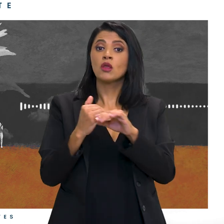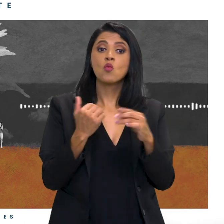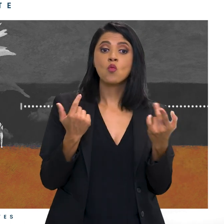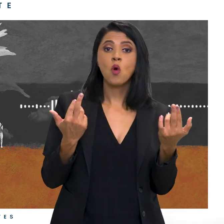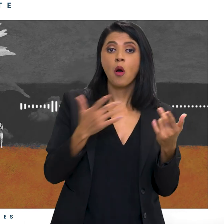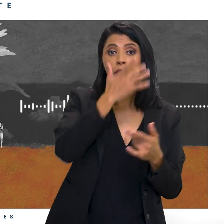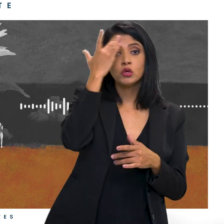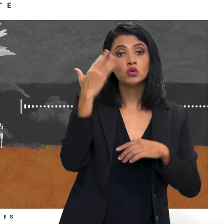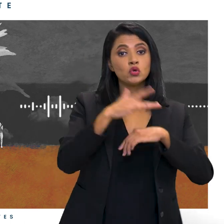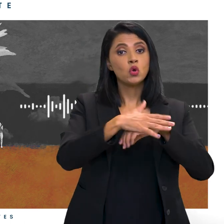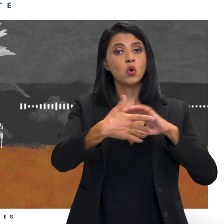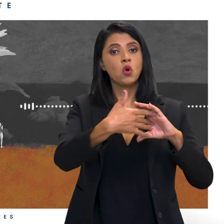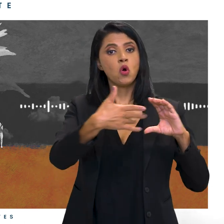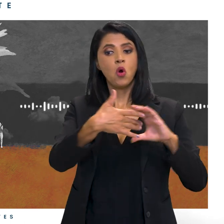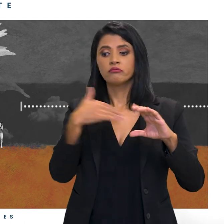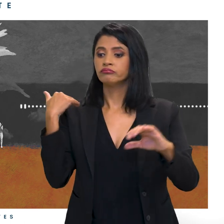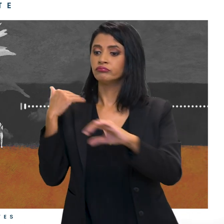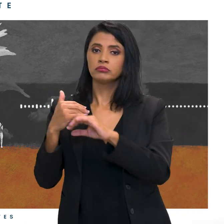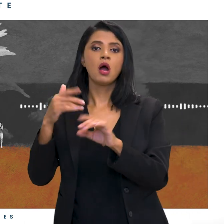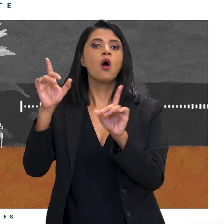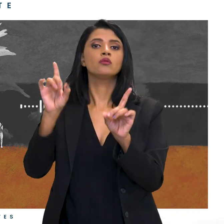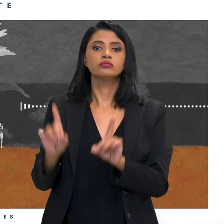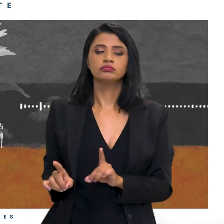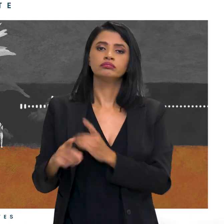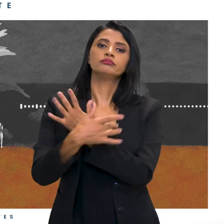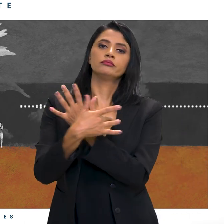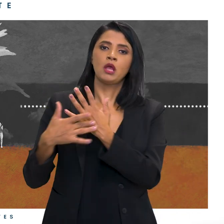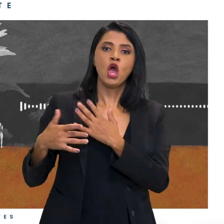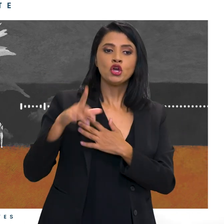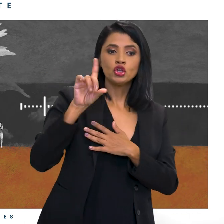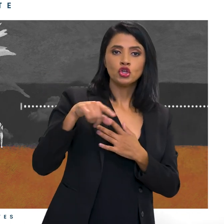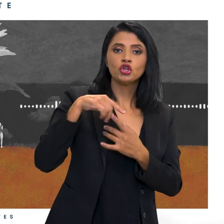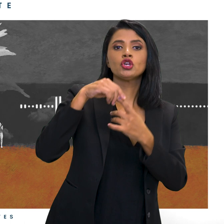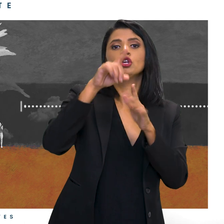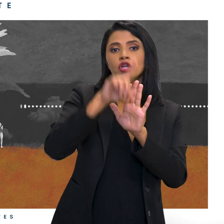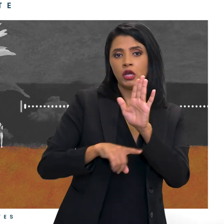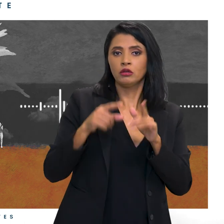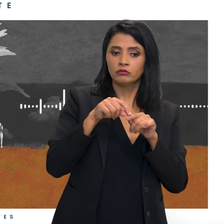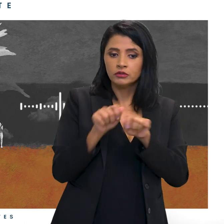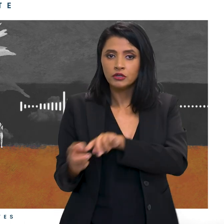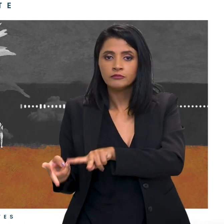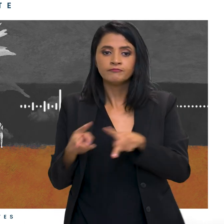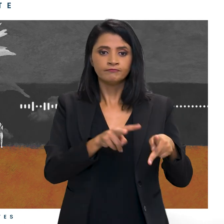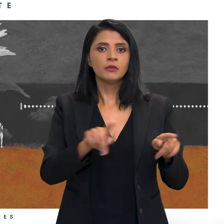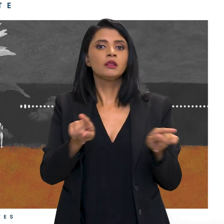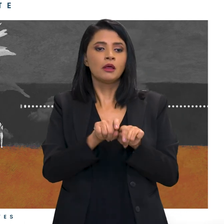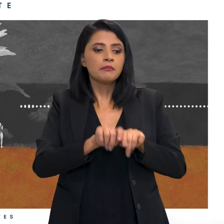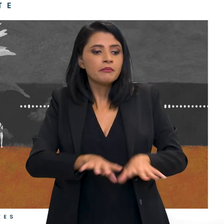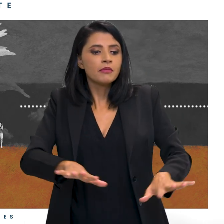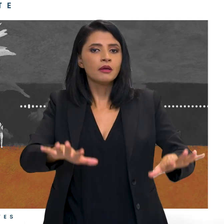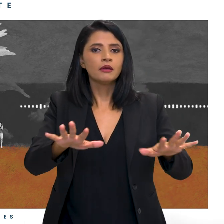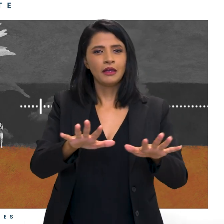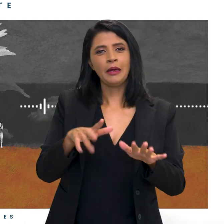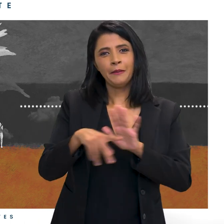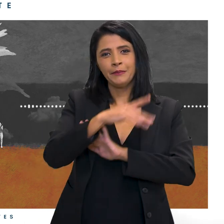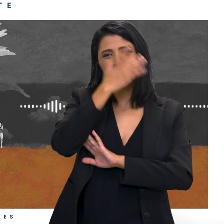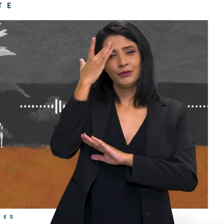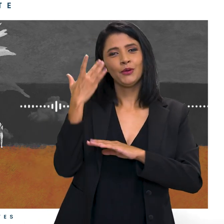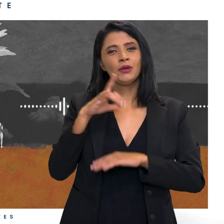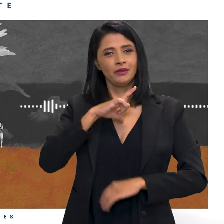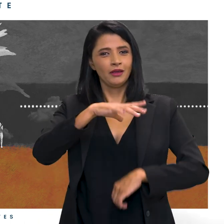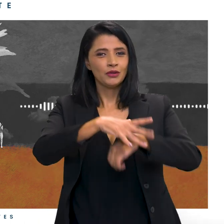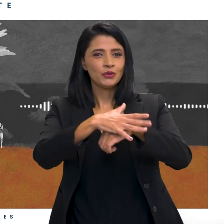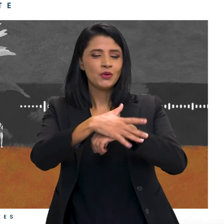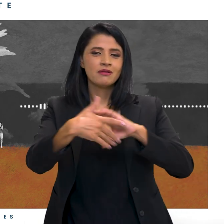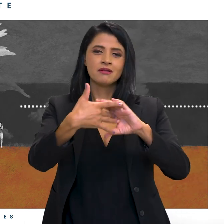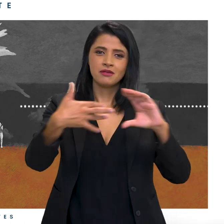de equiparação a pessoas com doenças raras é exatamente para que direitos preferenciais sejam estendidos. Especificamente, para